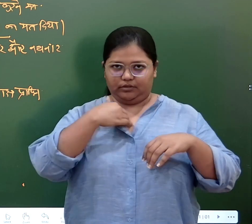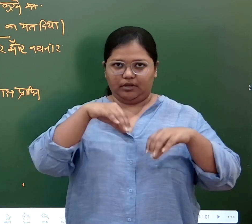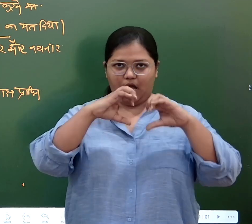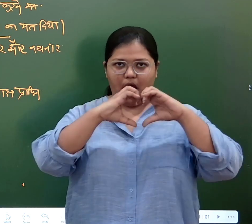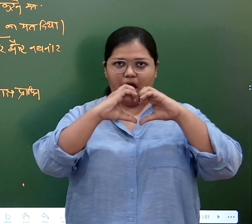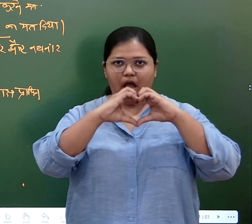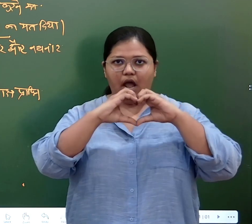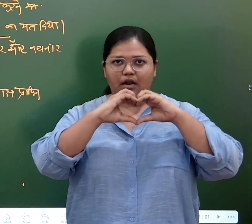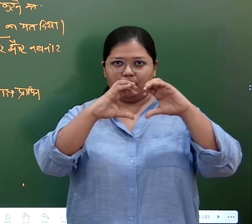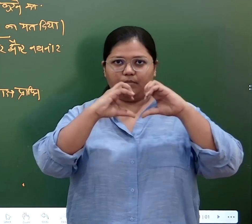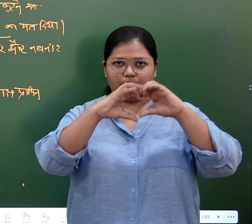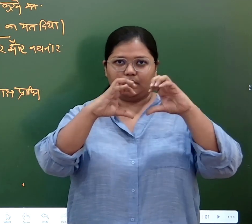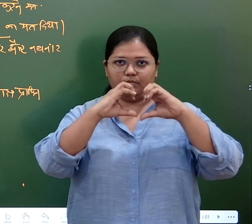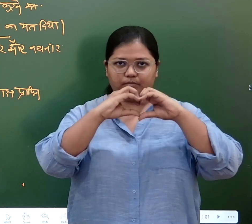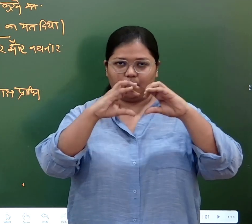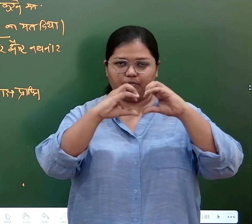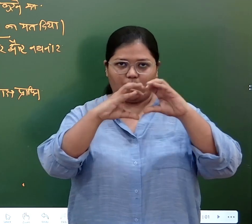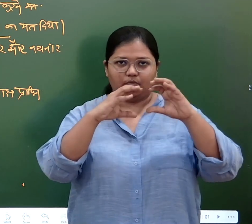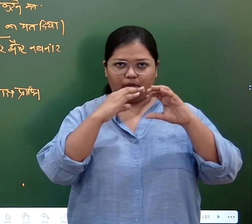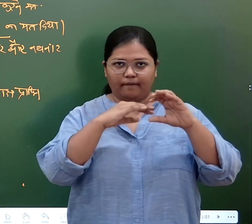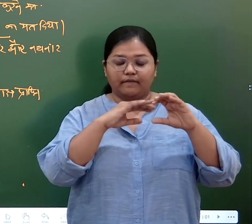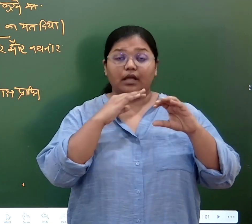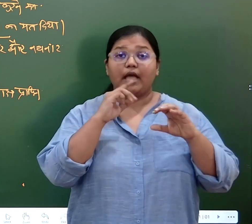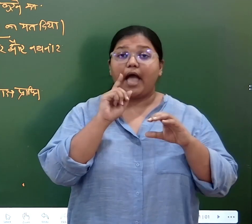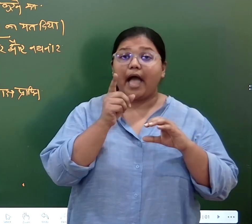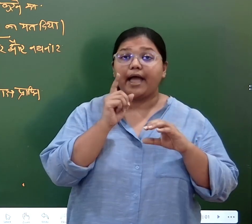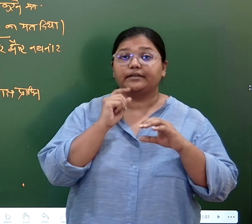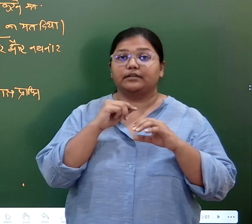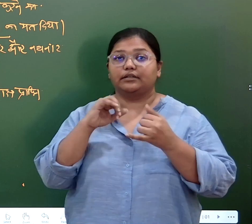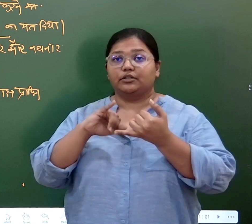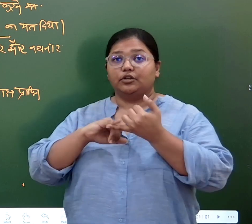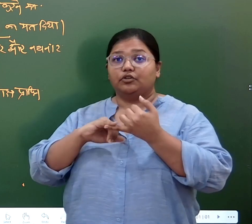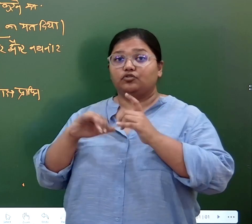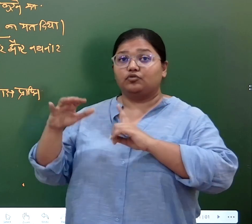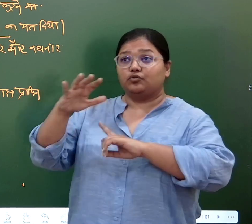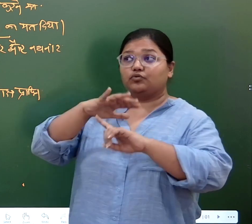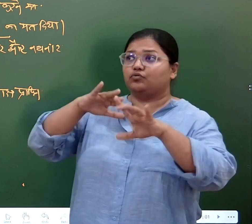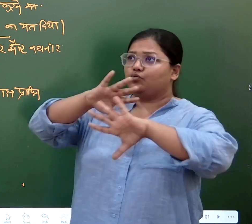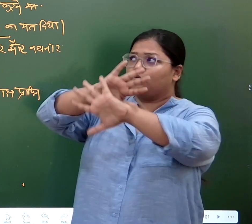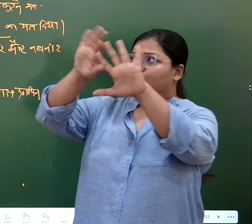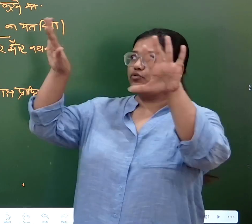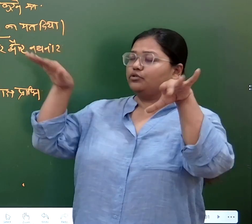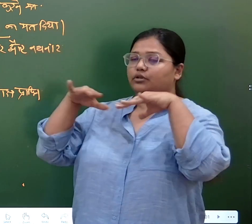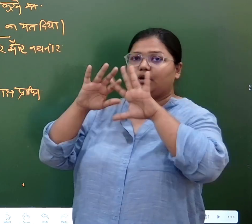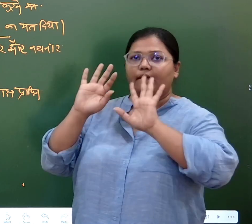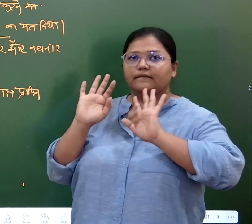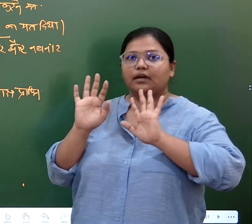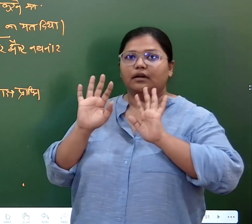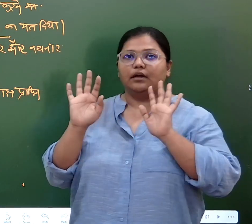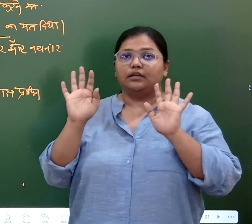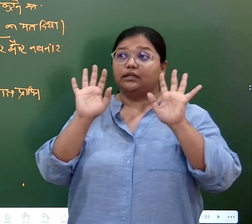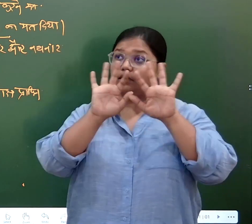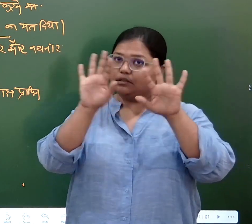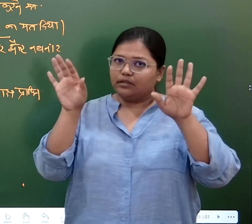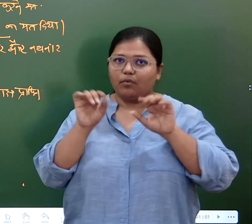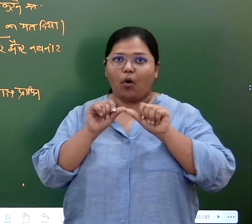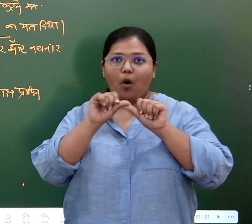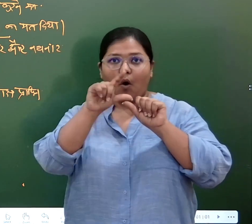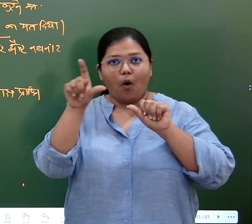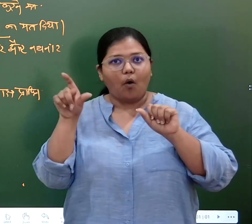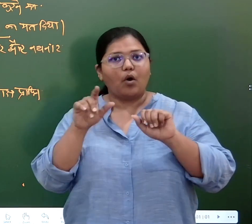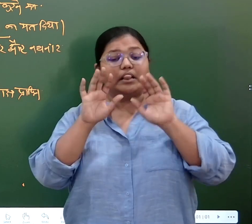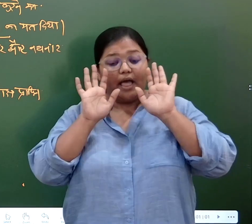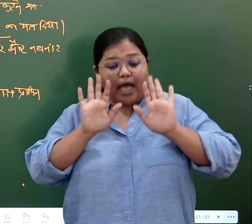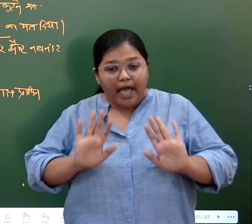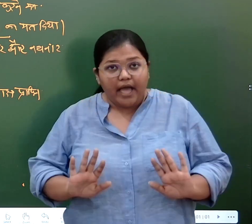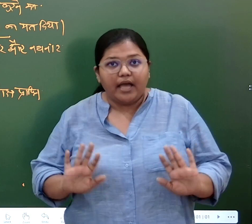मतलब जो भौतिक पदार्थ है और विश्व में जितने भी चीजें हैं, है ना, वो सब क्या है, वास्तविक है, ठीक। जीव